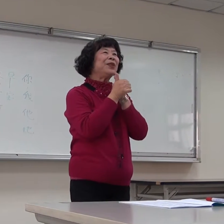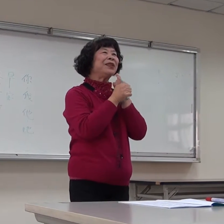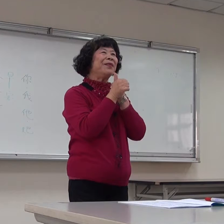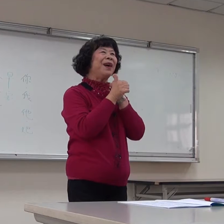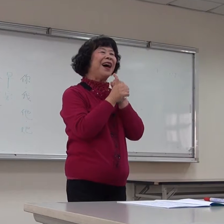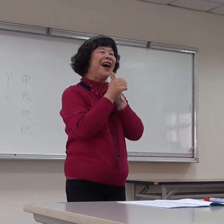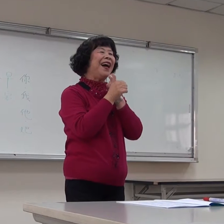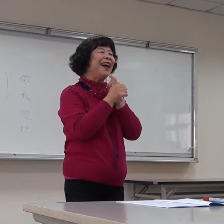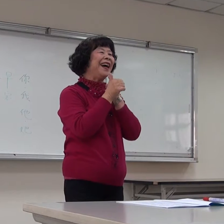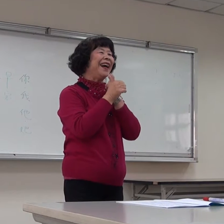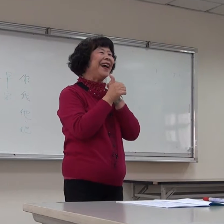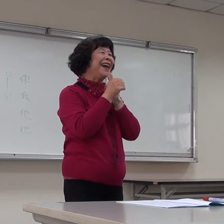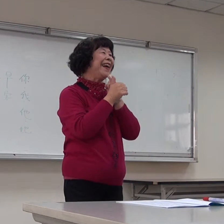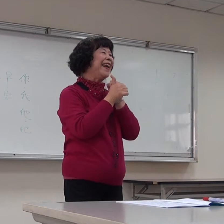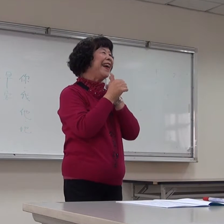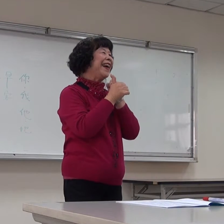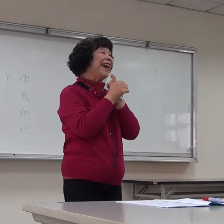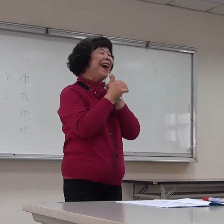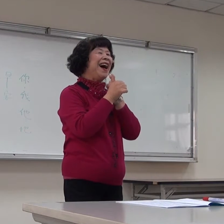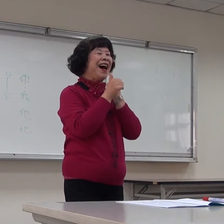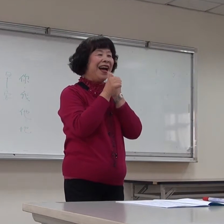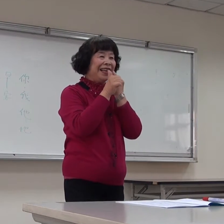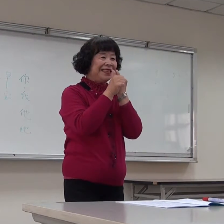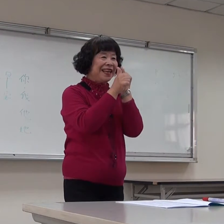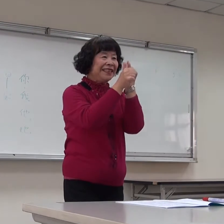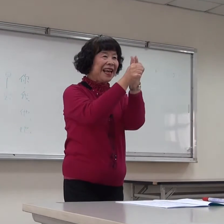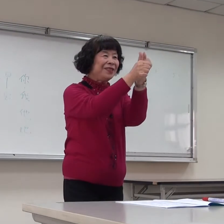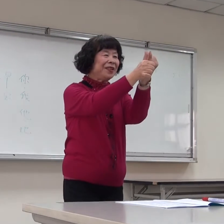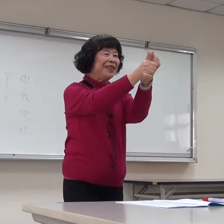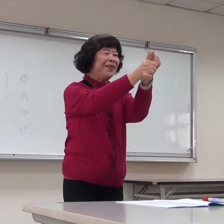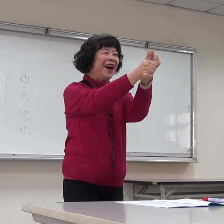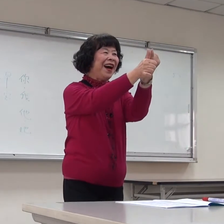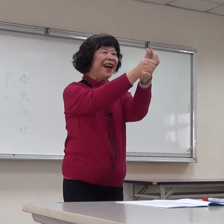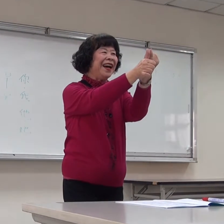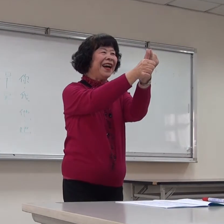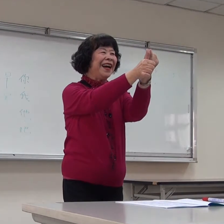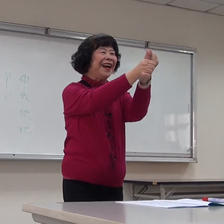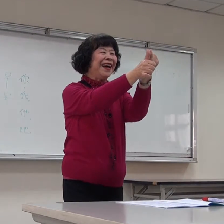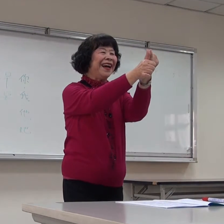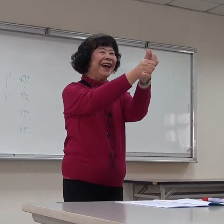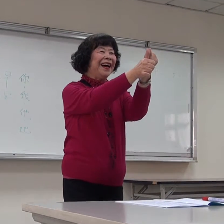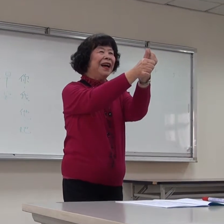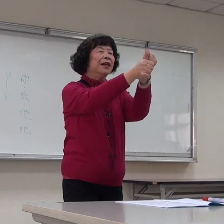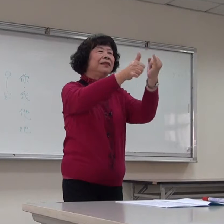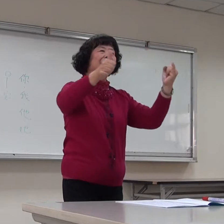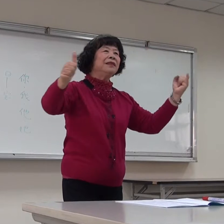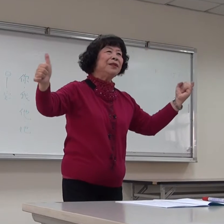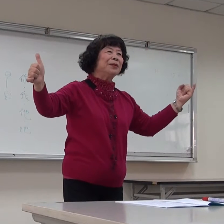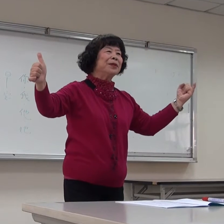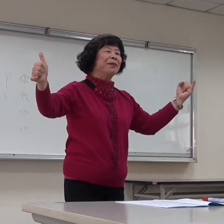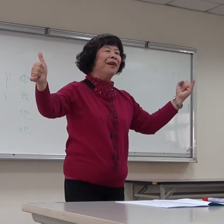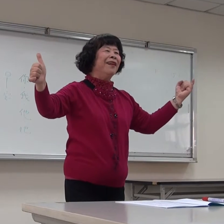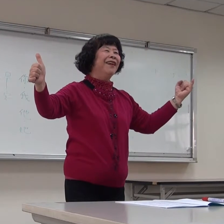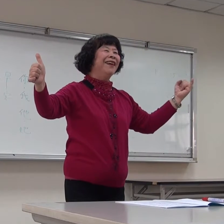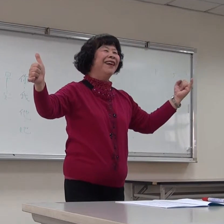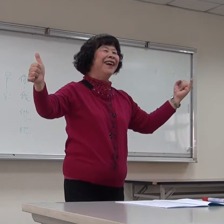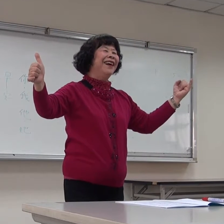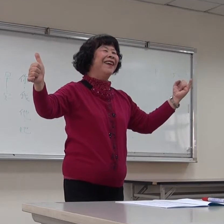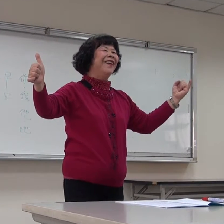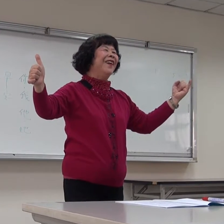什么？ 恋爱， 这样在做什么？ 结婚， 这样在做什么？ 离